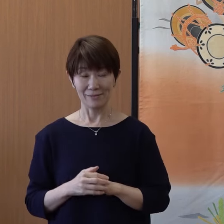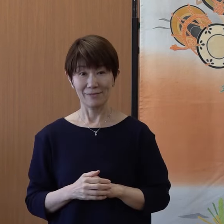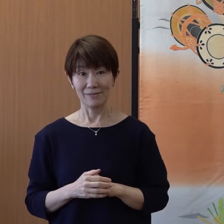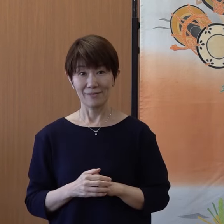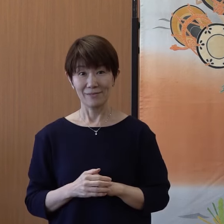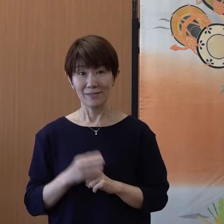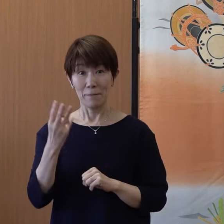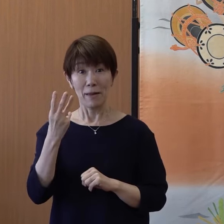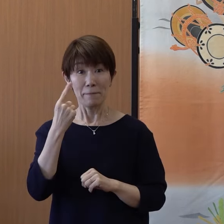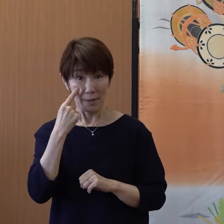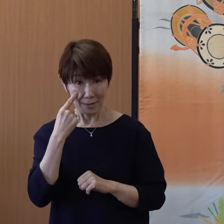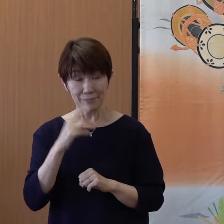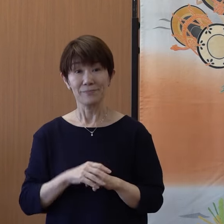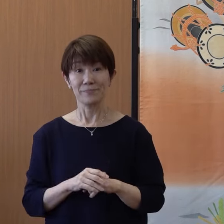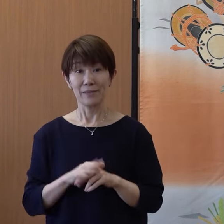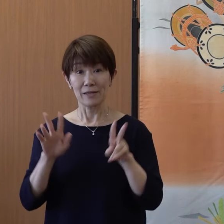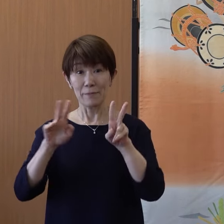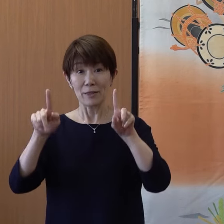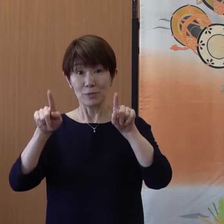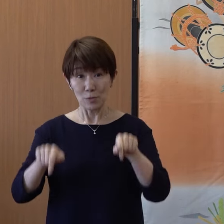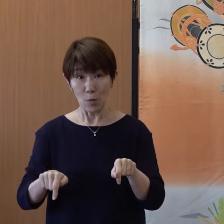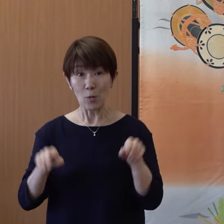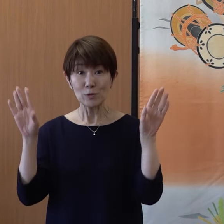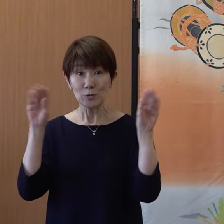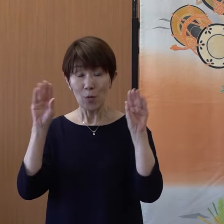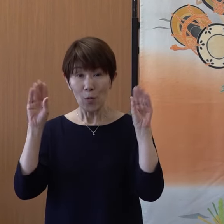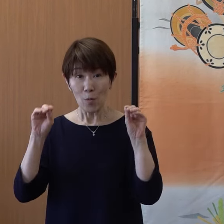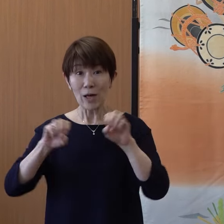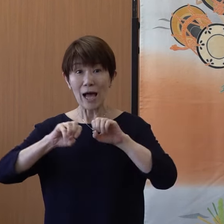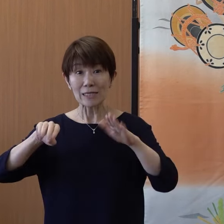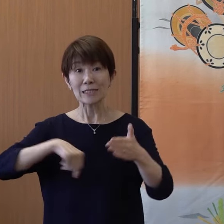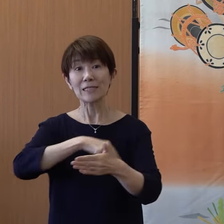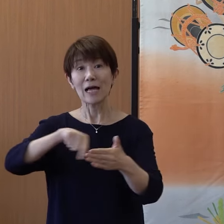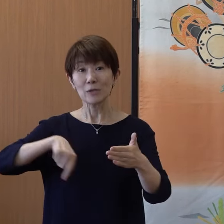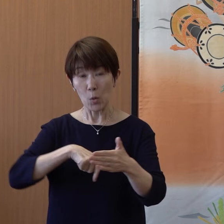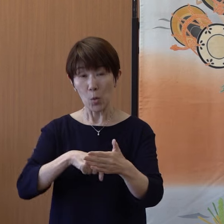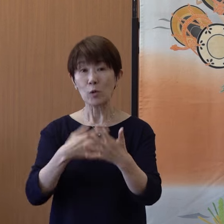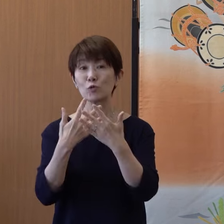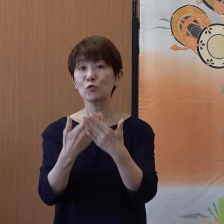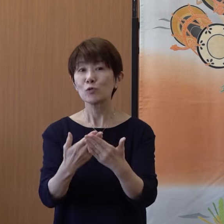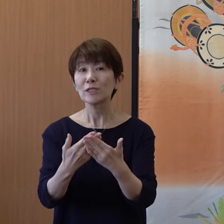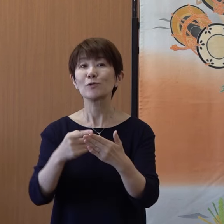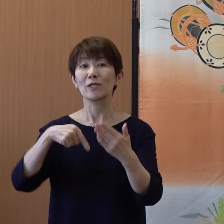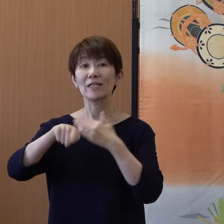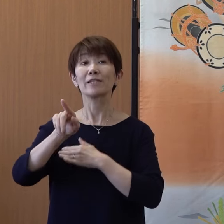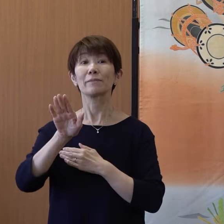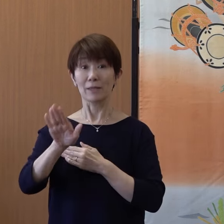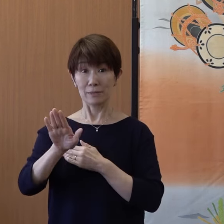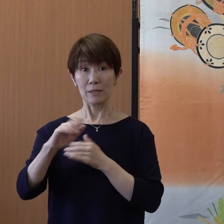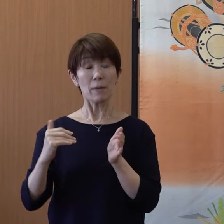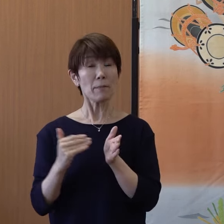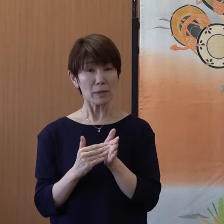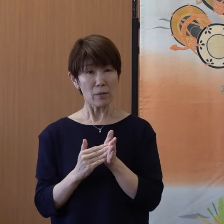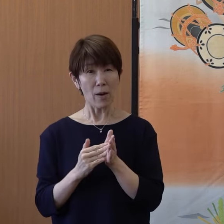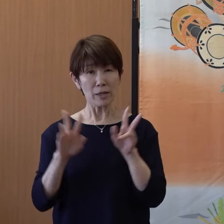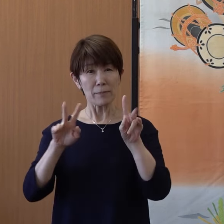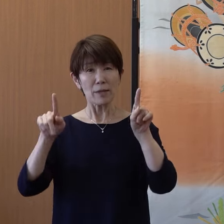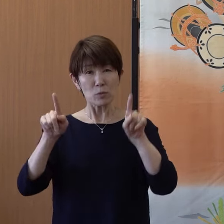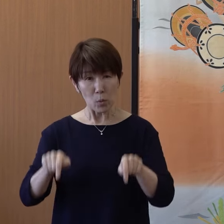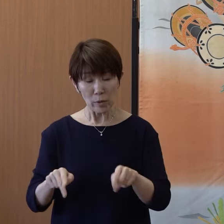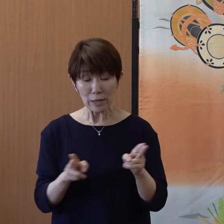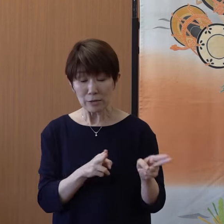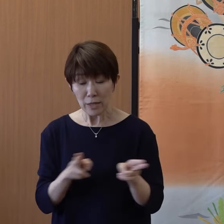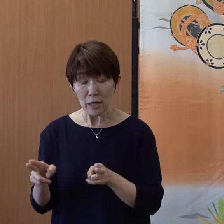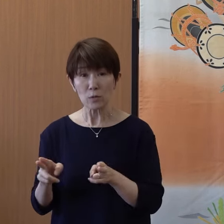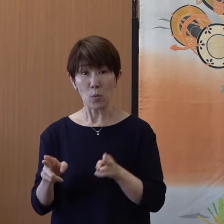3点目はイベント情報等の発信内容を充実していきます。これまでイベントや制度等の